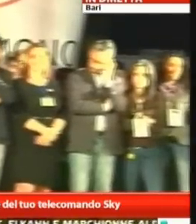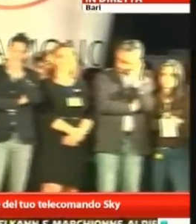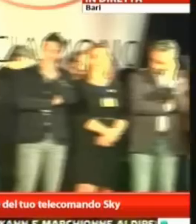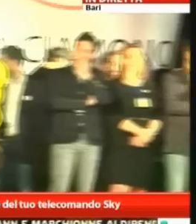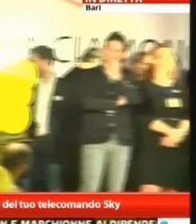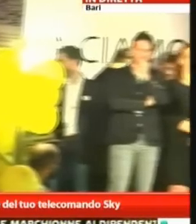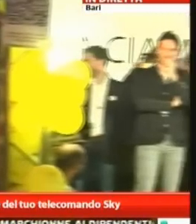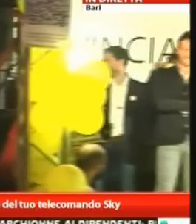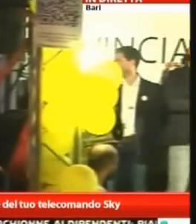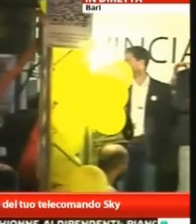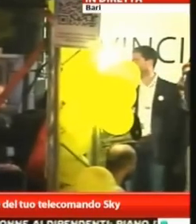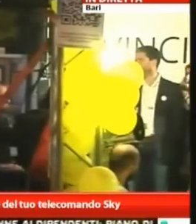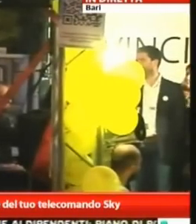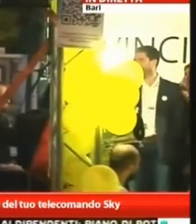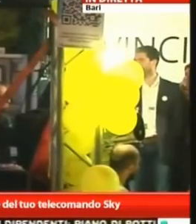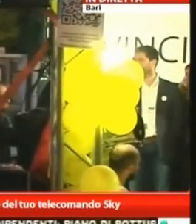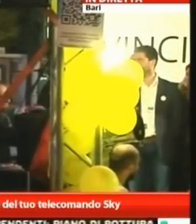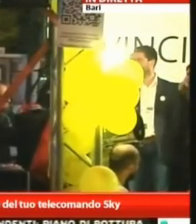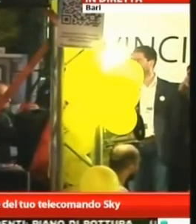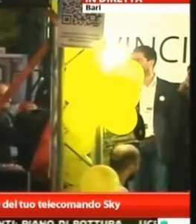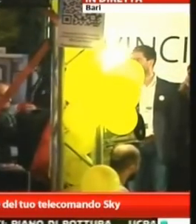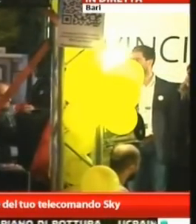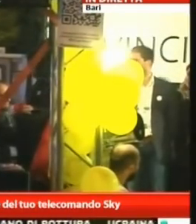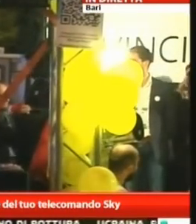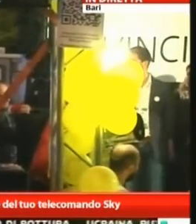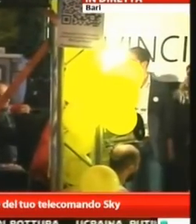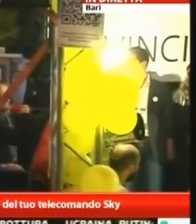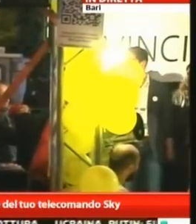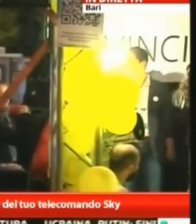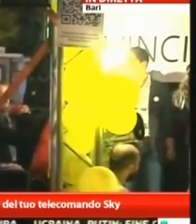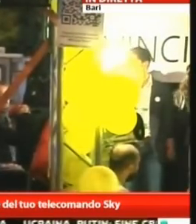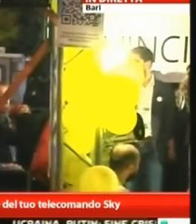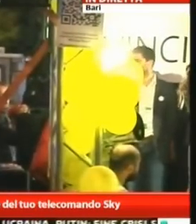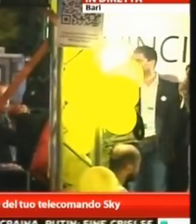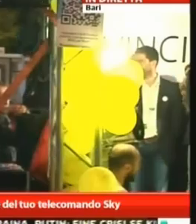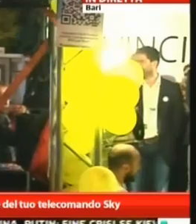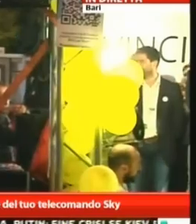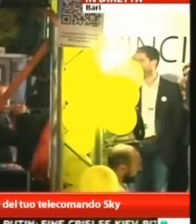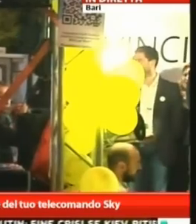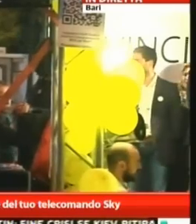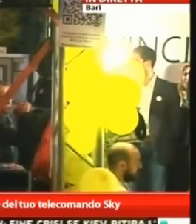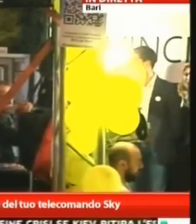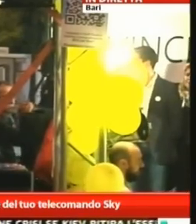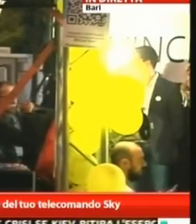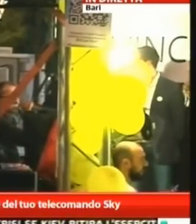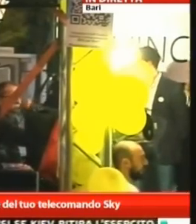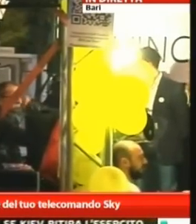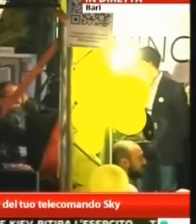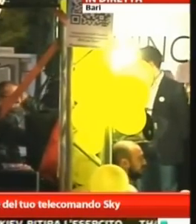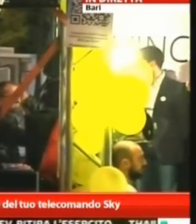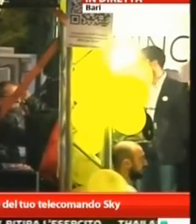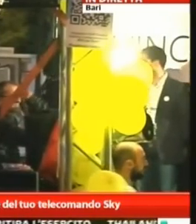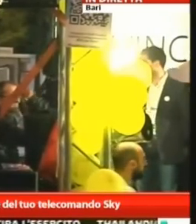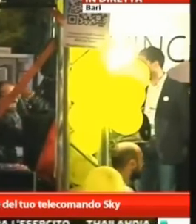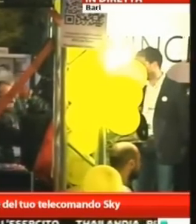il suo commercialista, sta svendendo il paese. Quest'uomo è pericoloso, io lo prendevo per il culo, non mi sento più di prenderlo per il